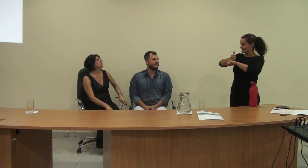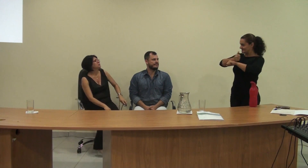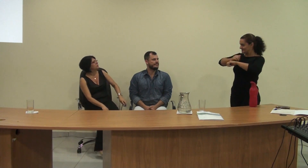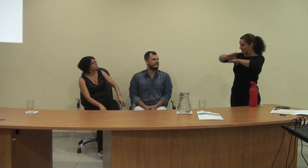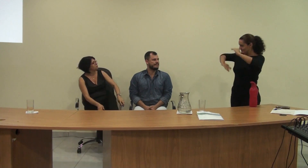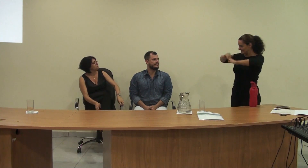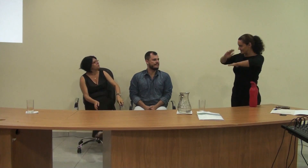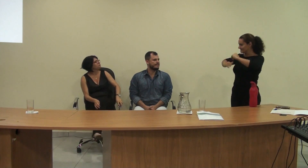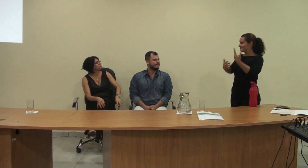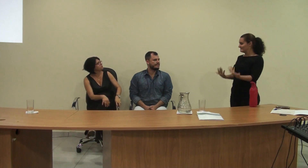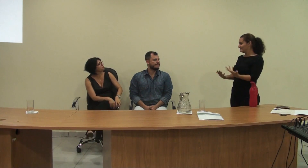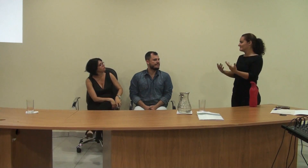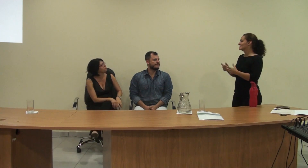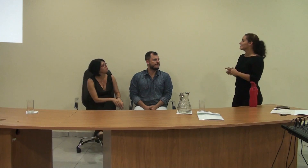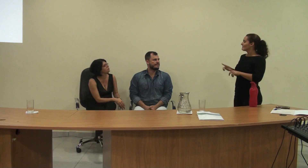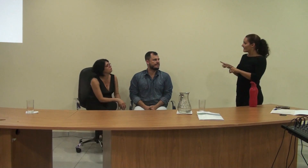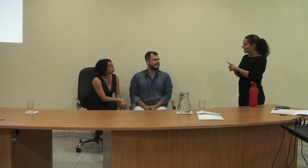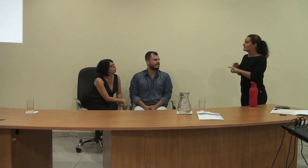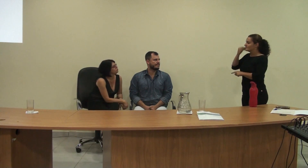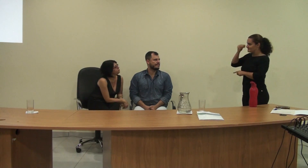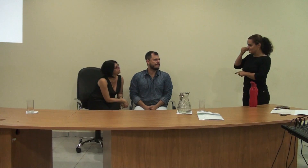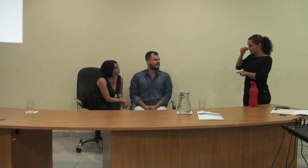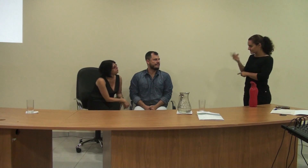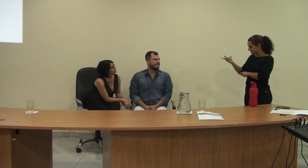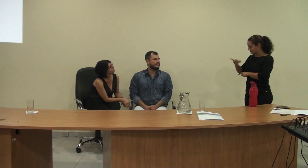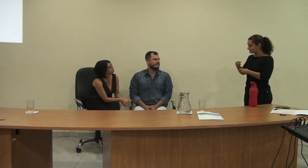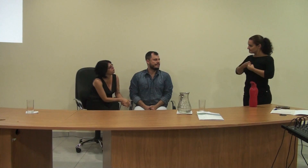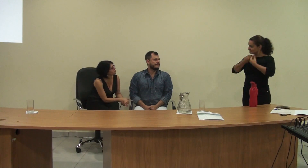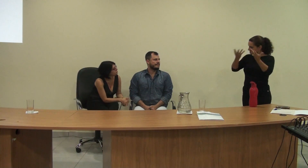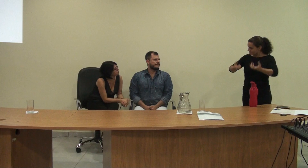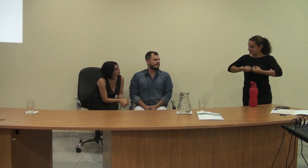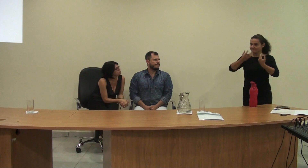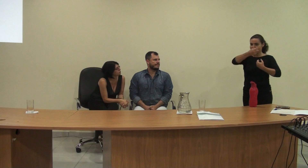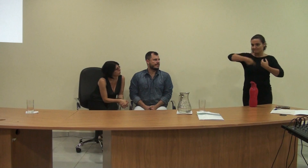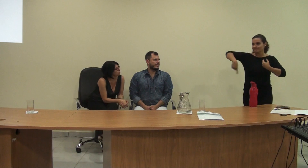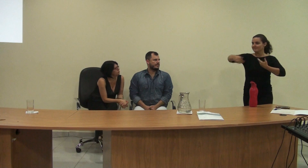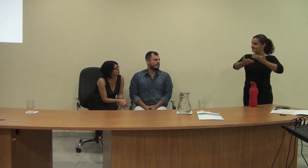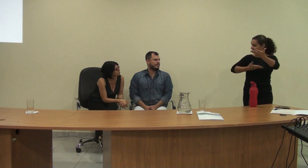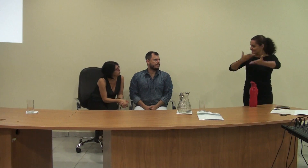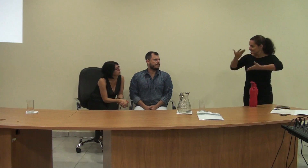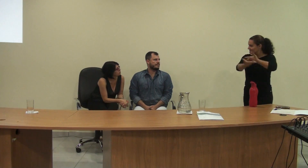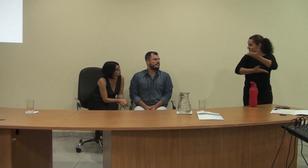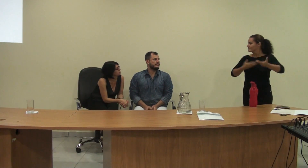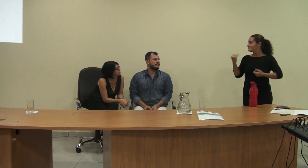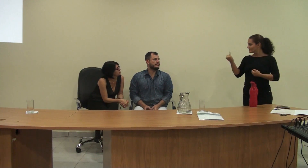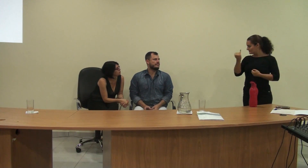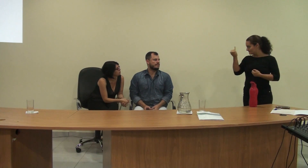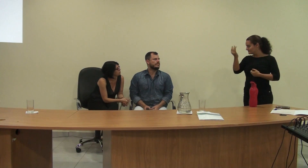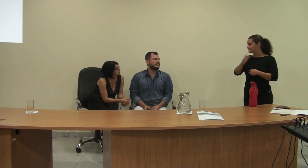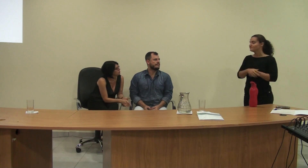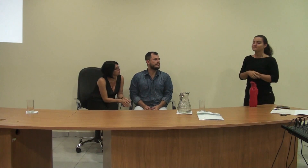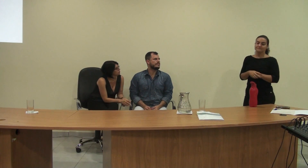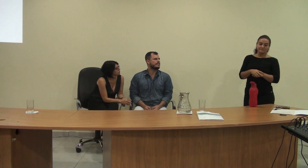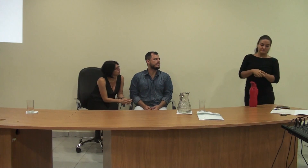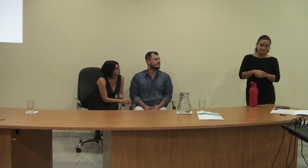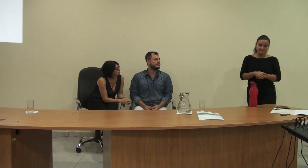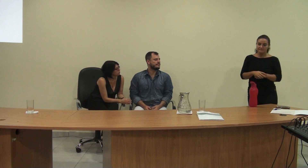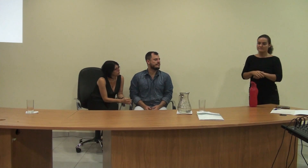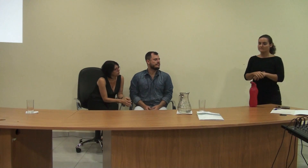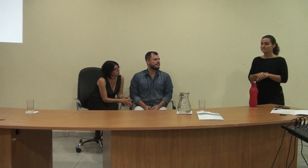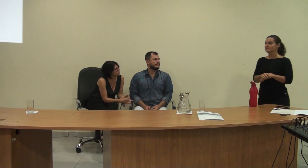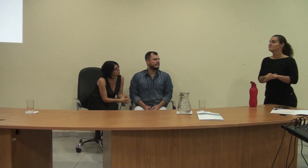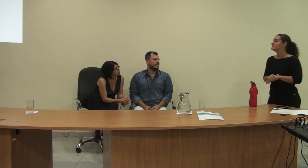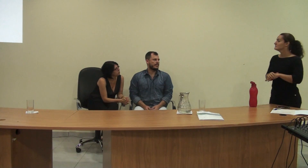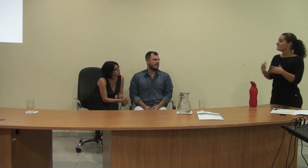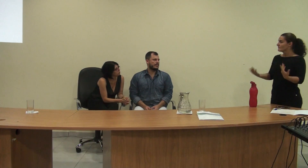uma vida, né, profissional que vem à tona aqui na minha experiência. E eu quero expressar isso. Esse é um momento